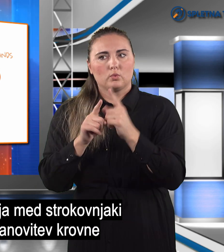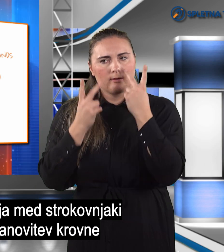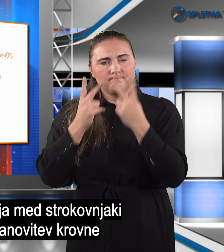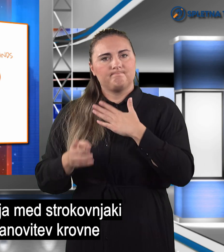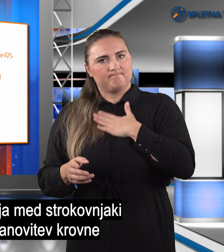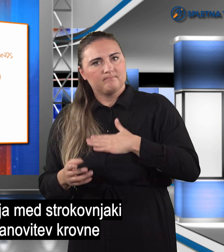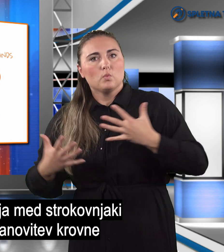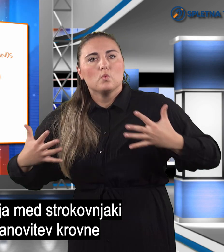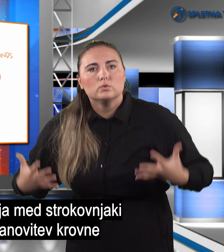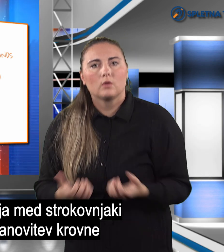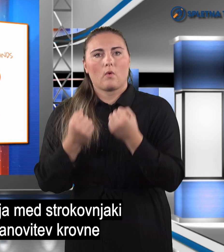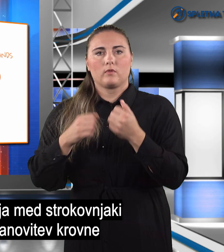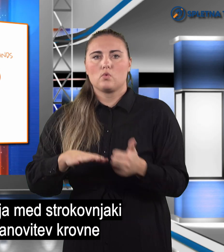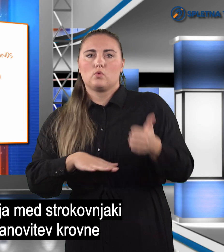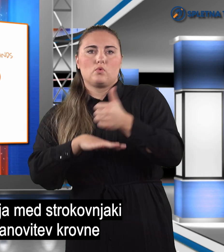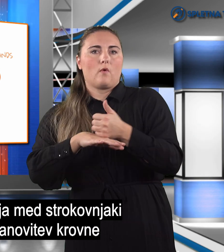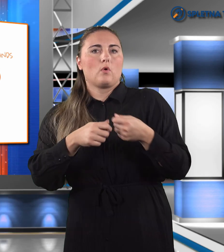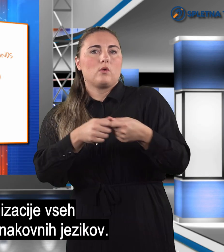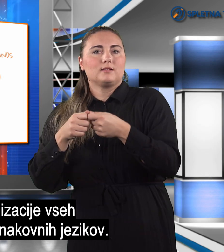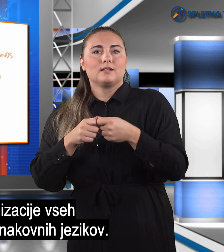vseh inštitutov znakovnih jezikov.